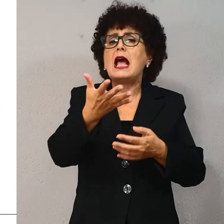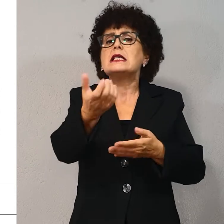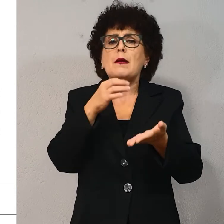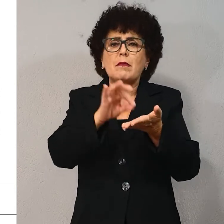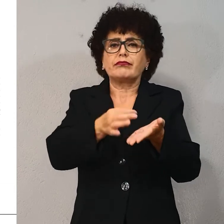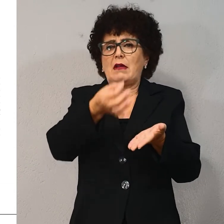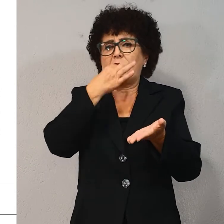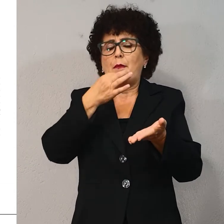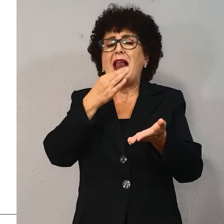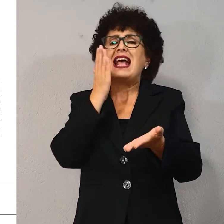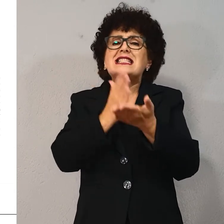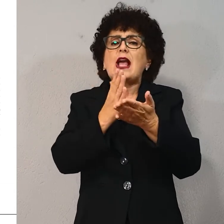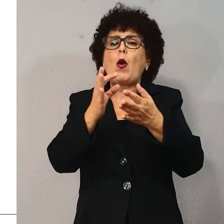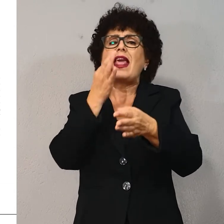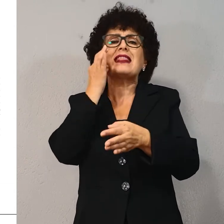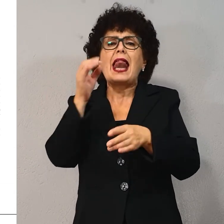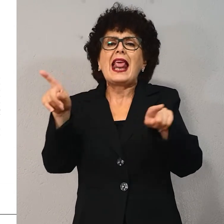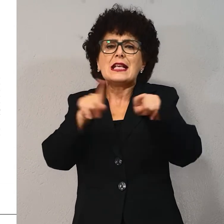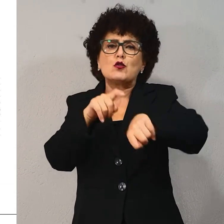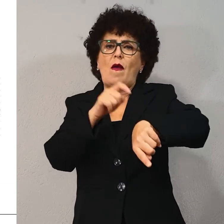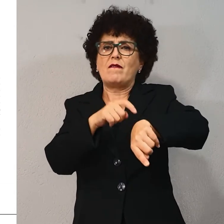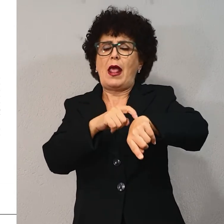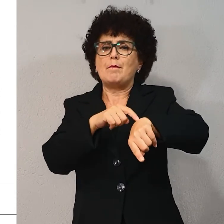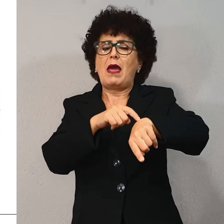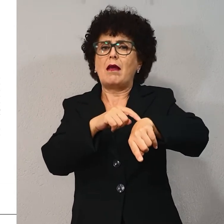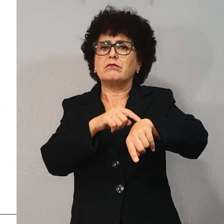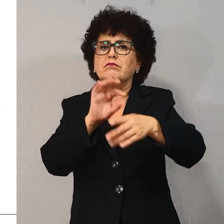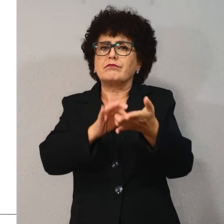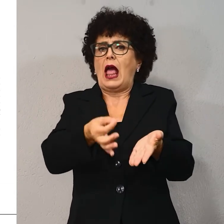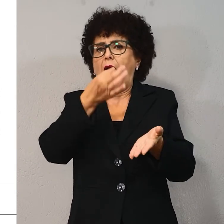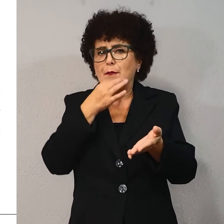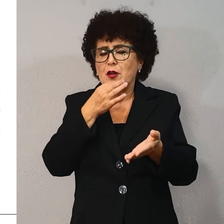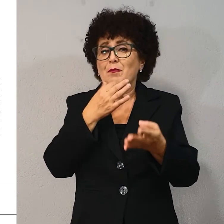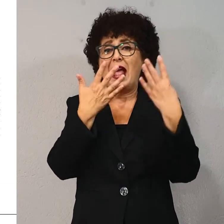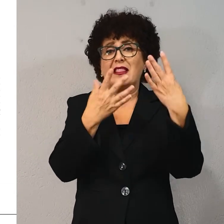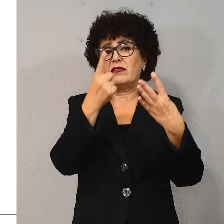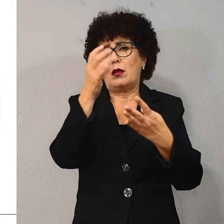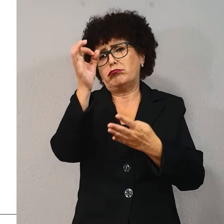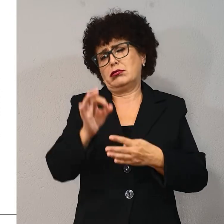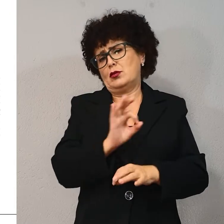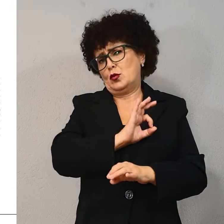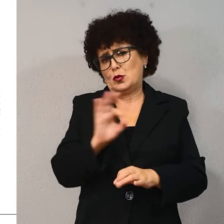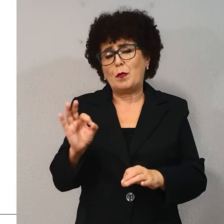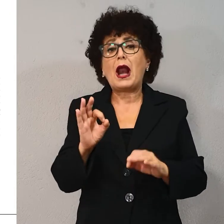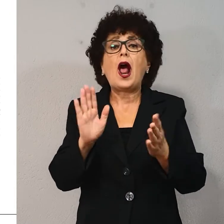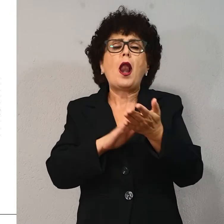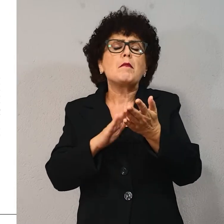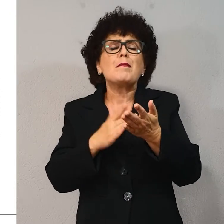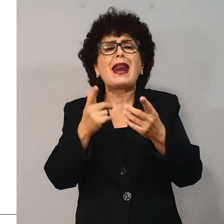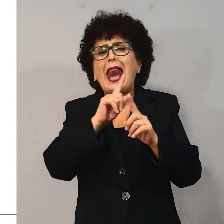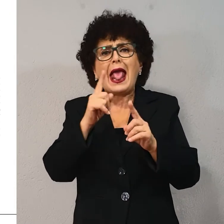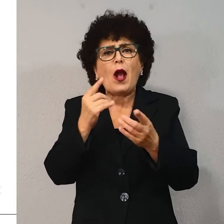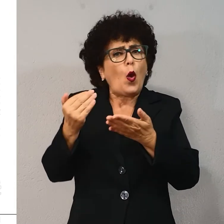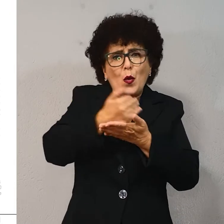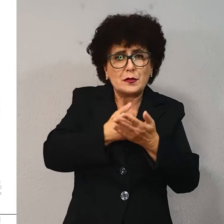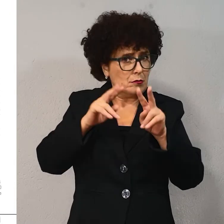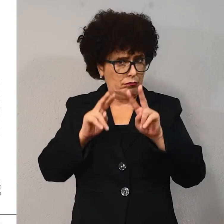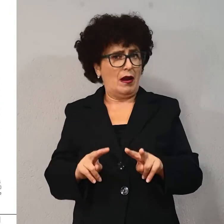таблета секој ден во исто време. 91% ефикасни кога не се користат